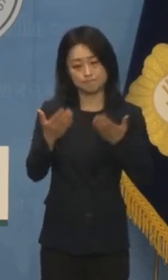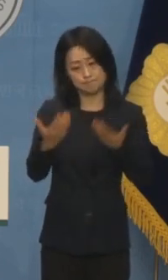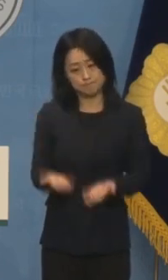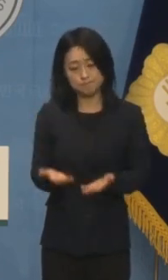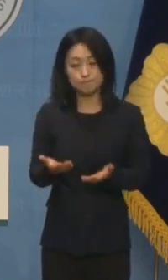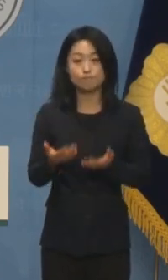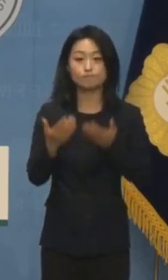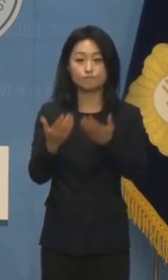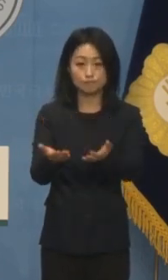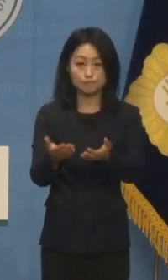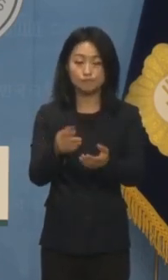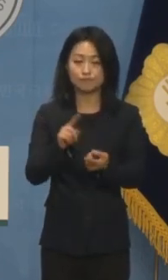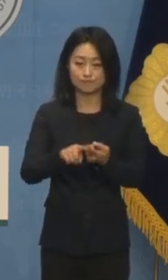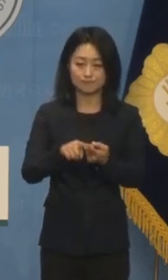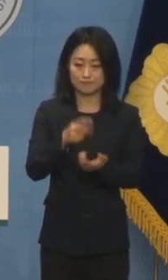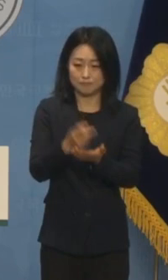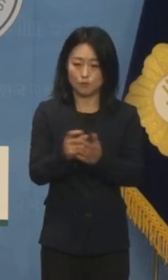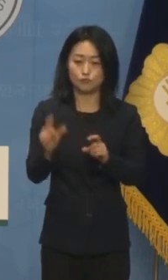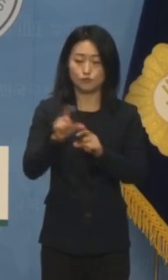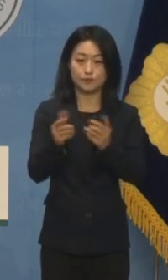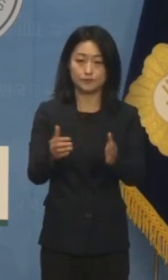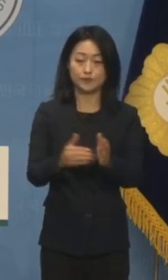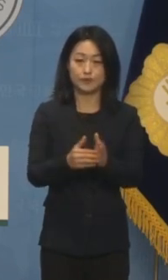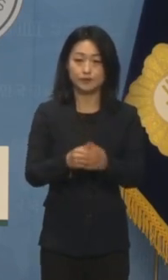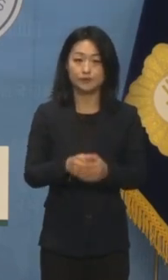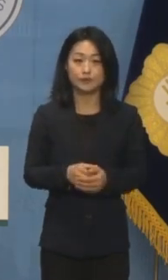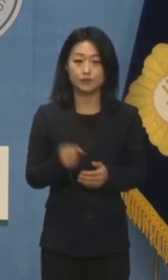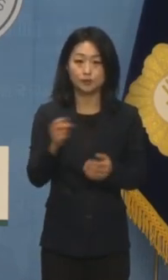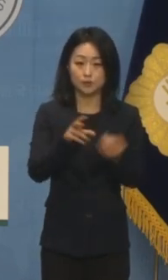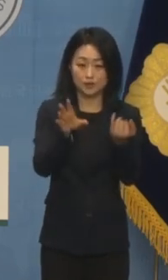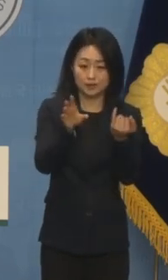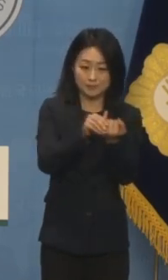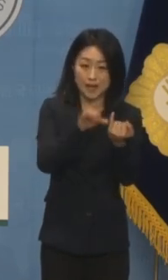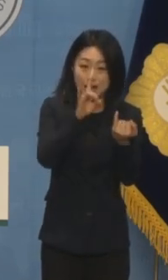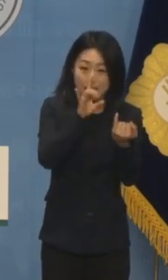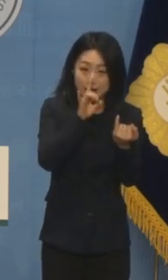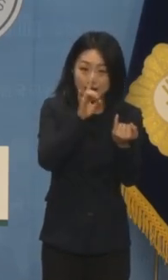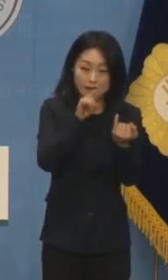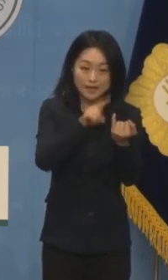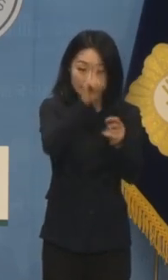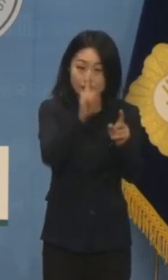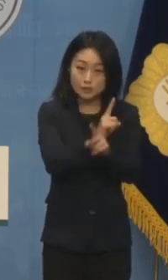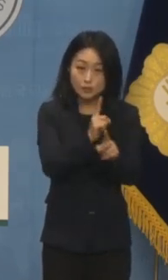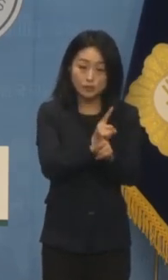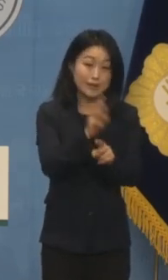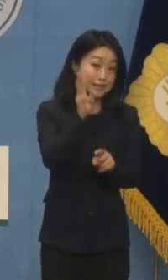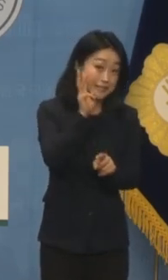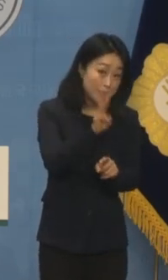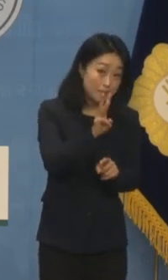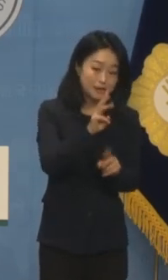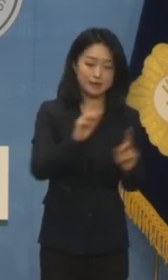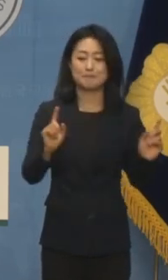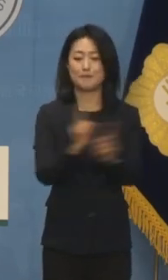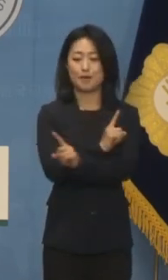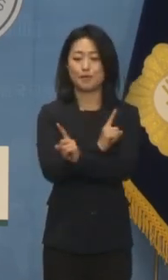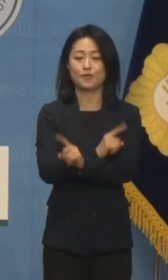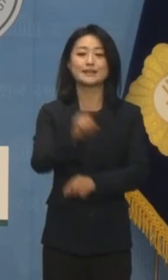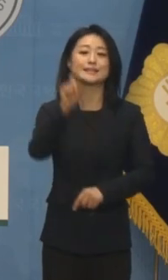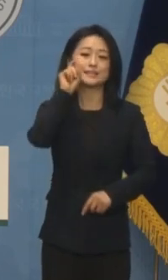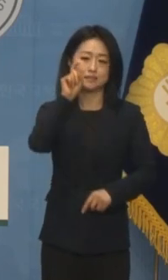점을 말씀드립니다. 난임 치료 휴가에 대해서도 현행 3일에서 10일로